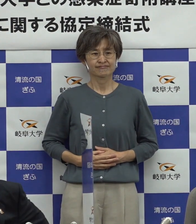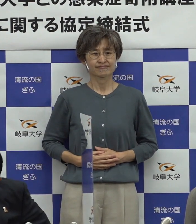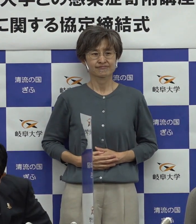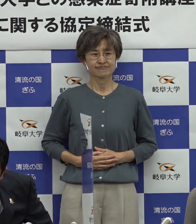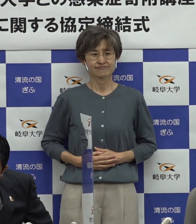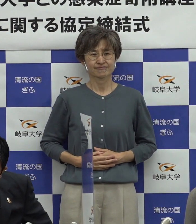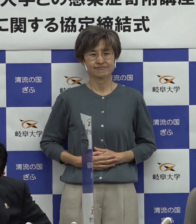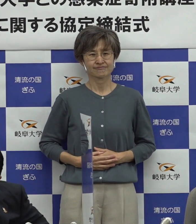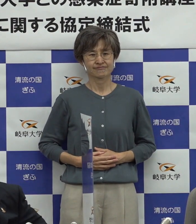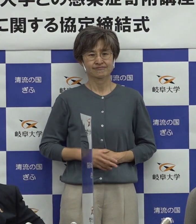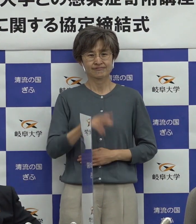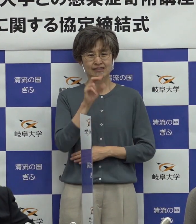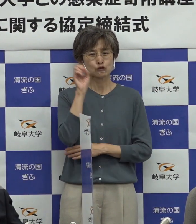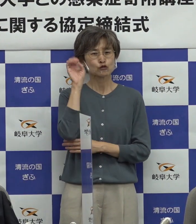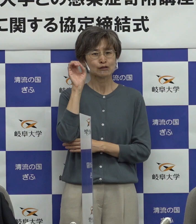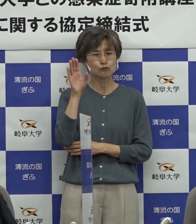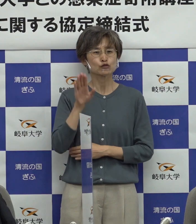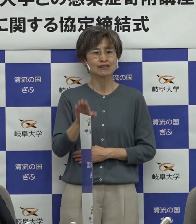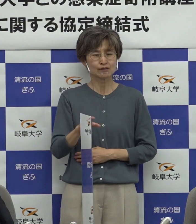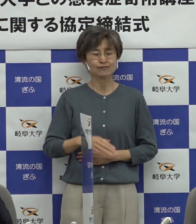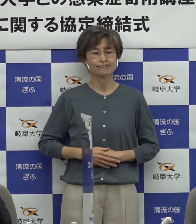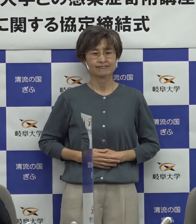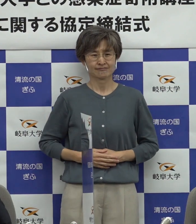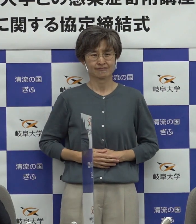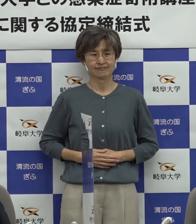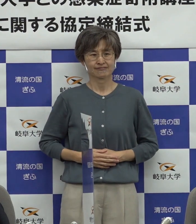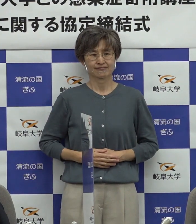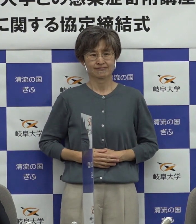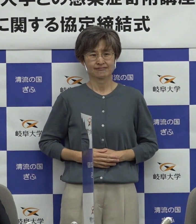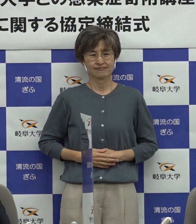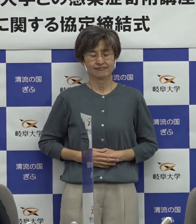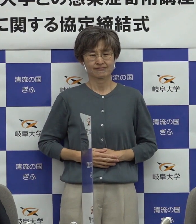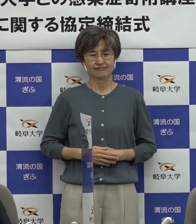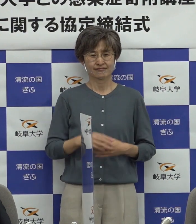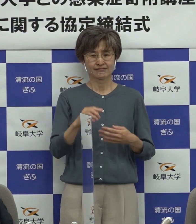すいません、岐阜新聞の根尾と申します。ここに何点か